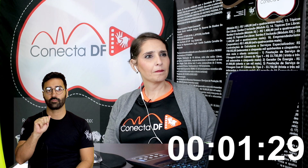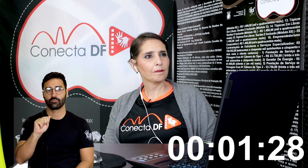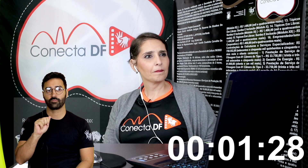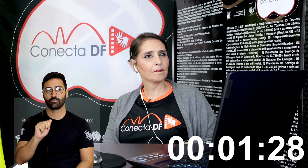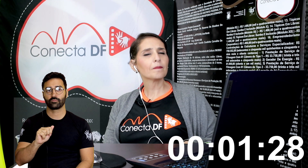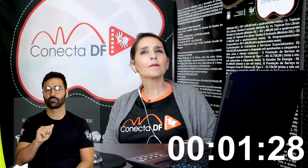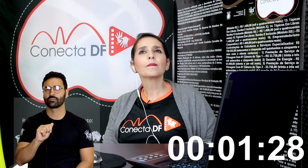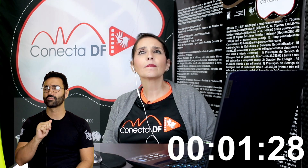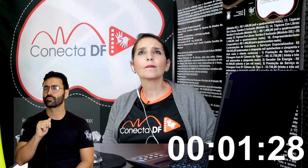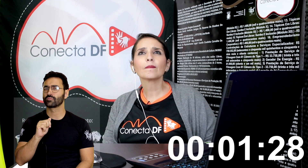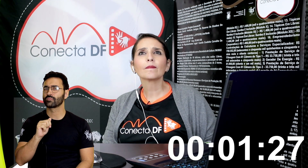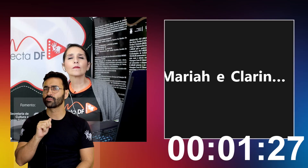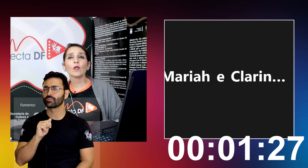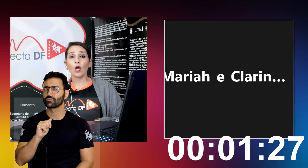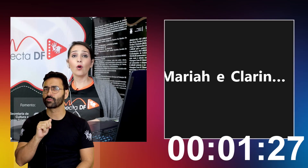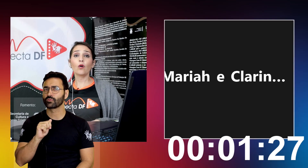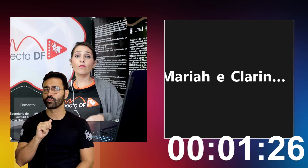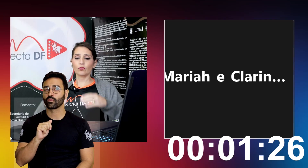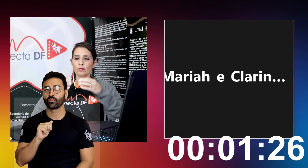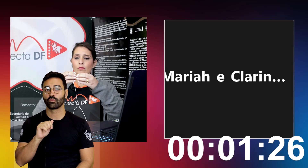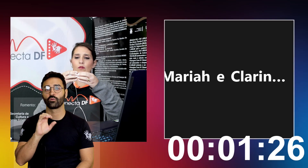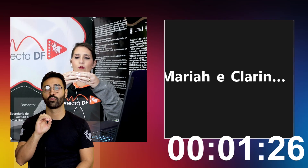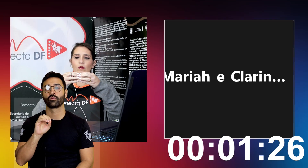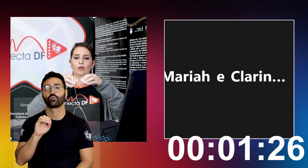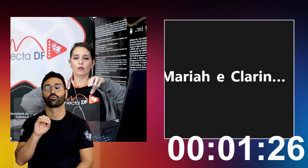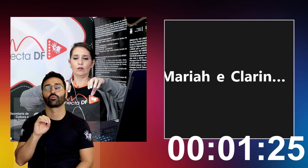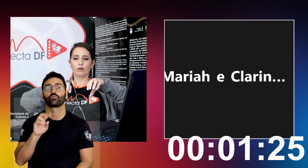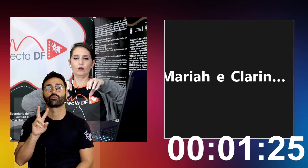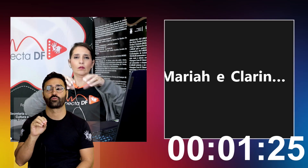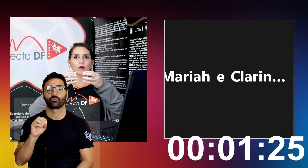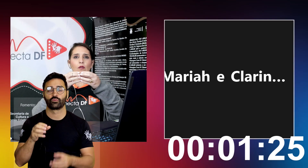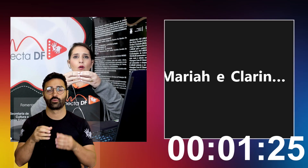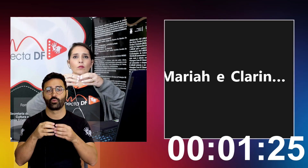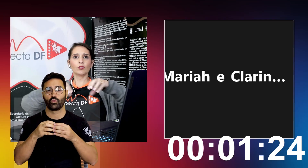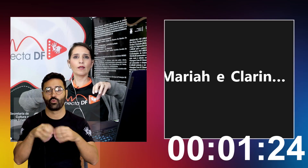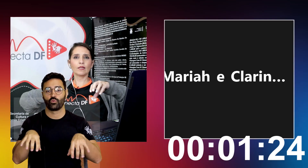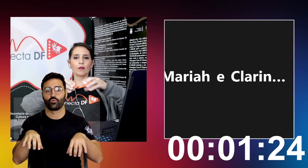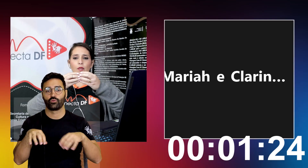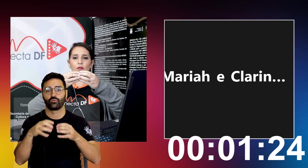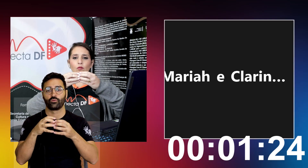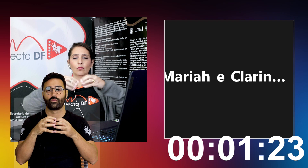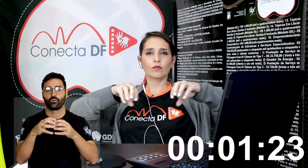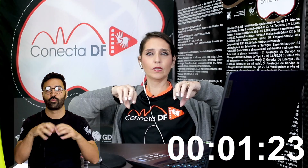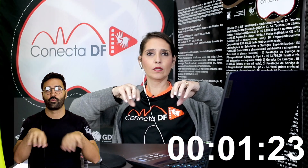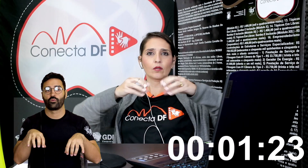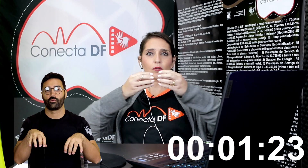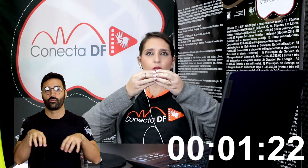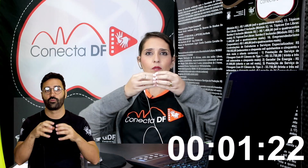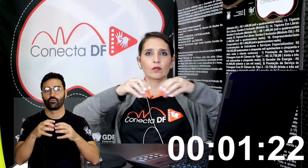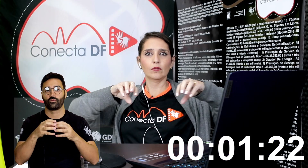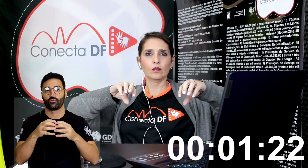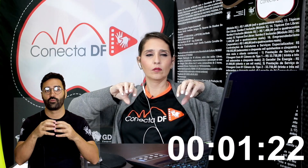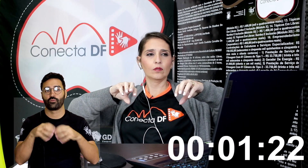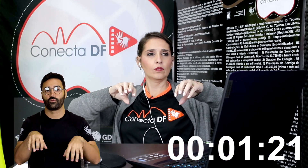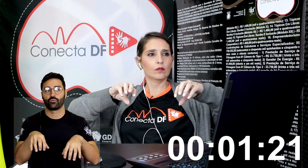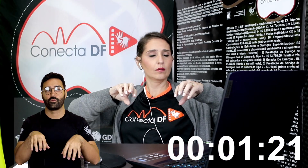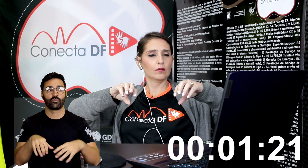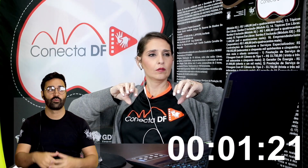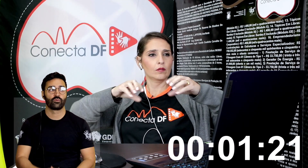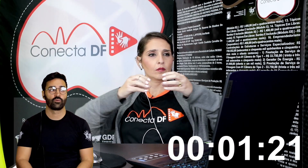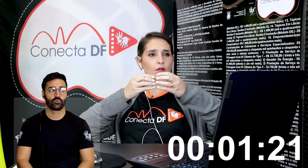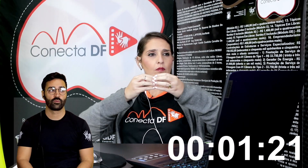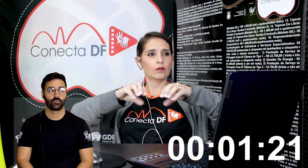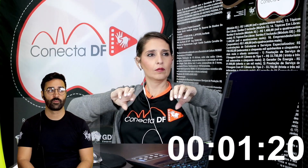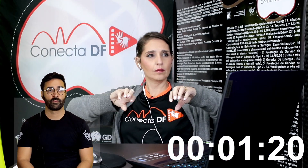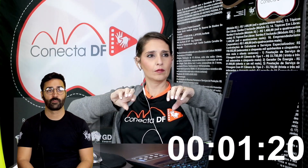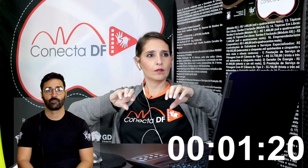Como é que é ovo? Ovo. Como se estivesse quebrando o ovo, assim, ó.